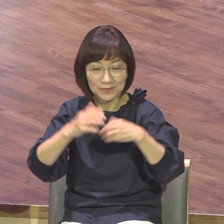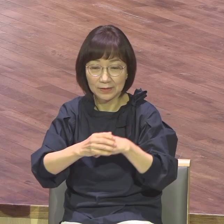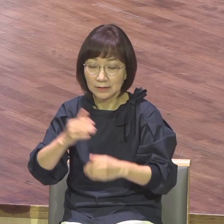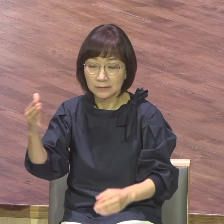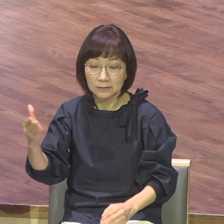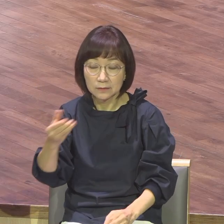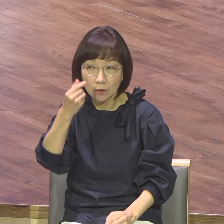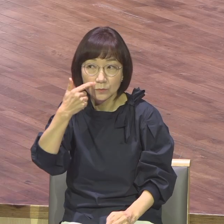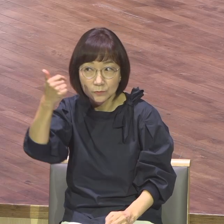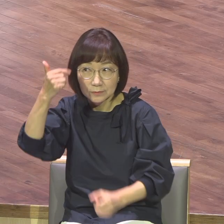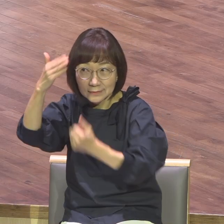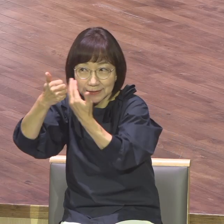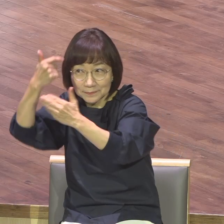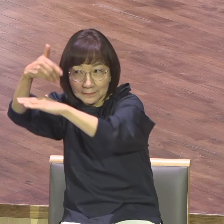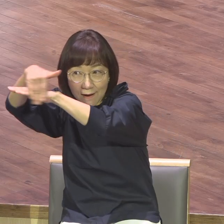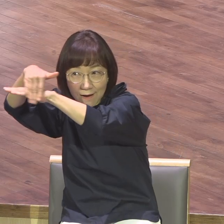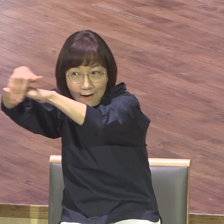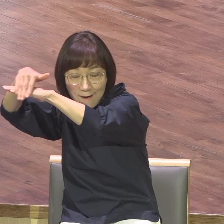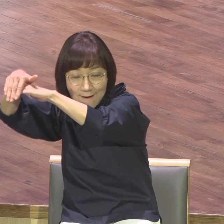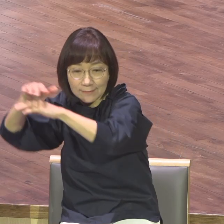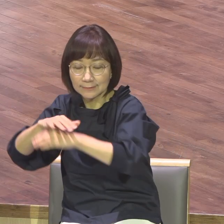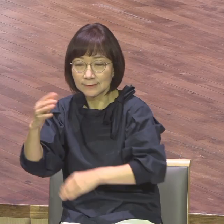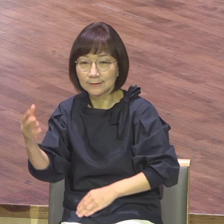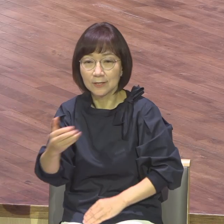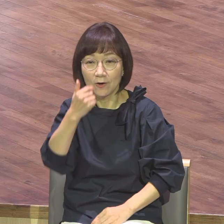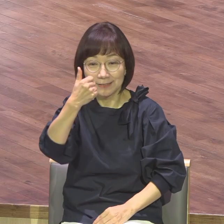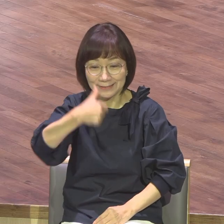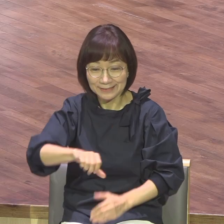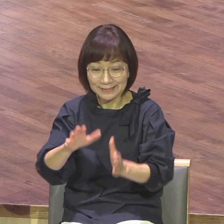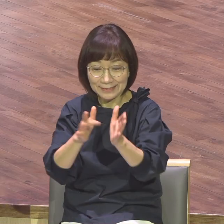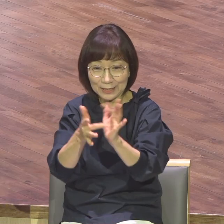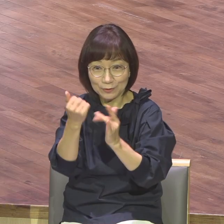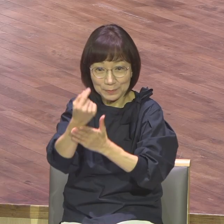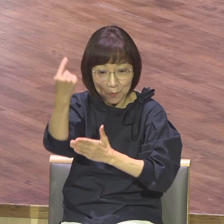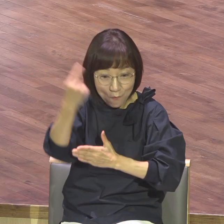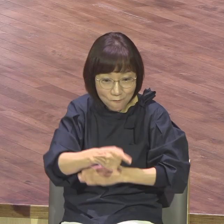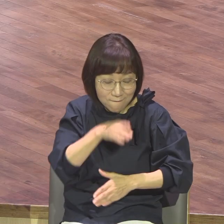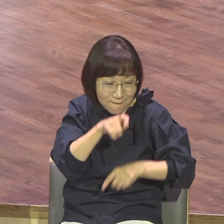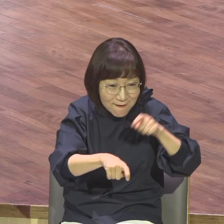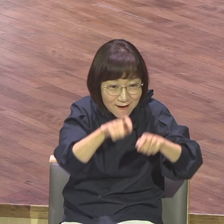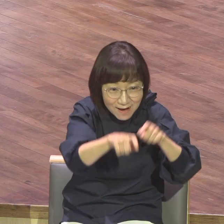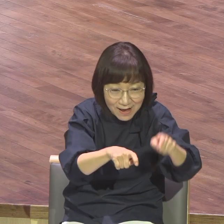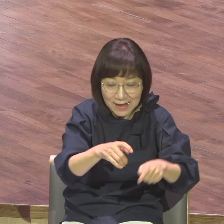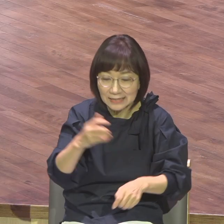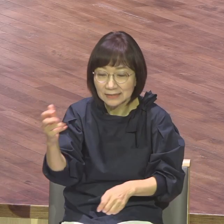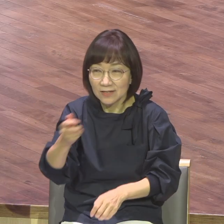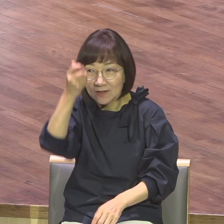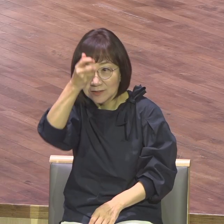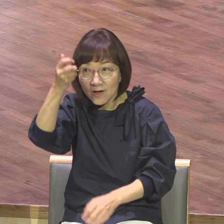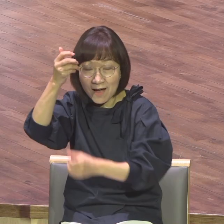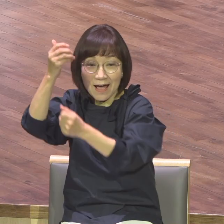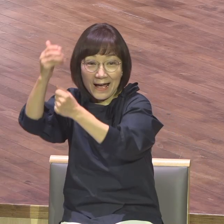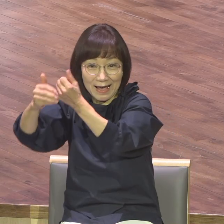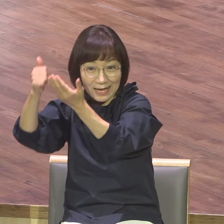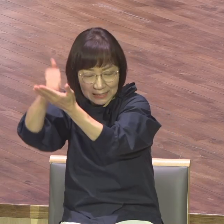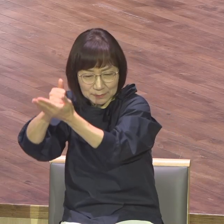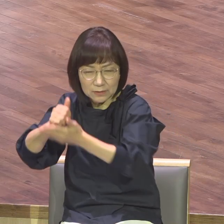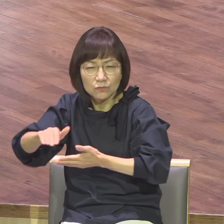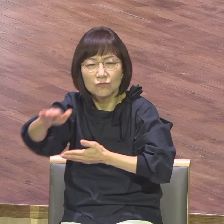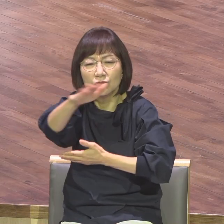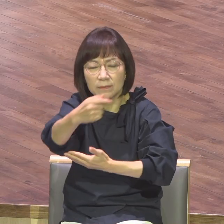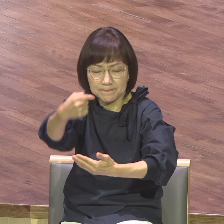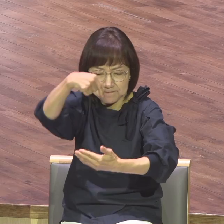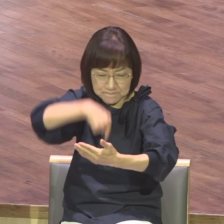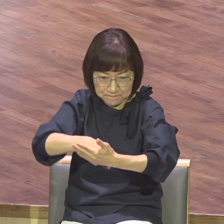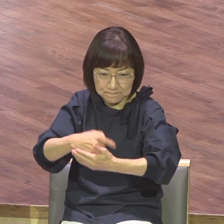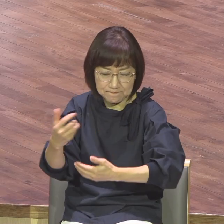성부 하나님이 계획하시고 성자 예수님께서 실행하시고 성령 하나님의 적용을